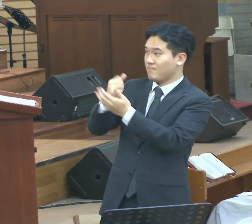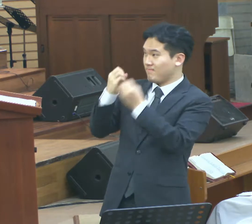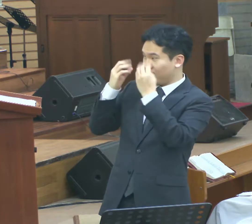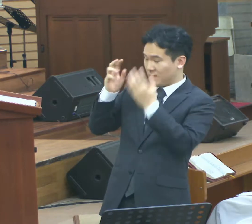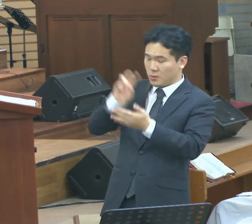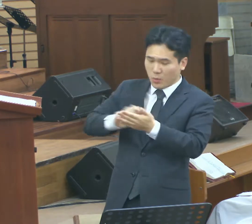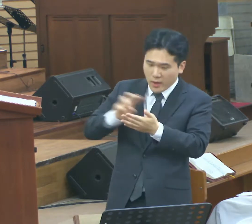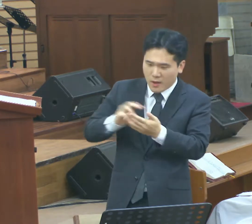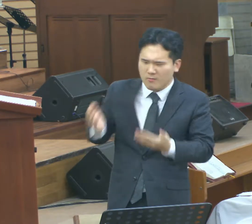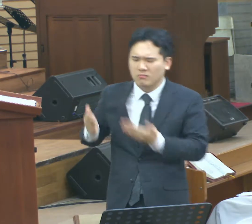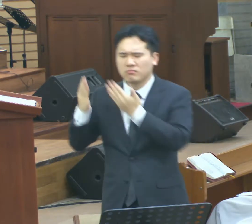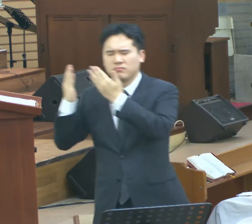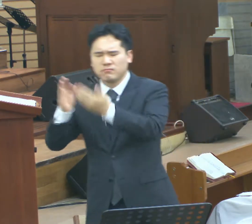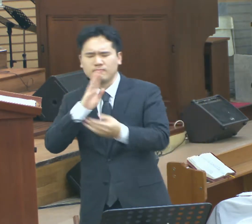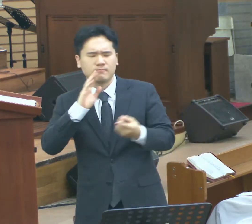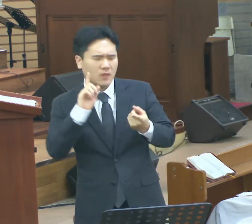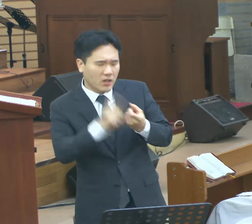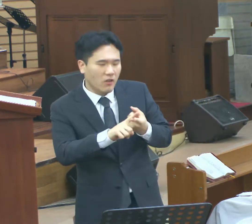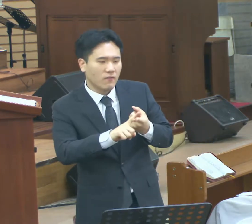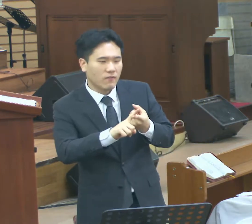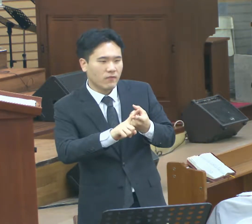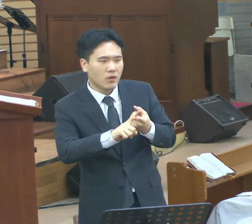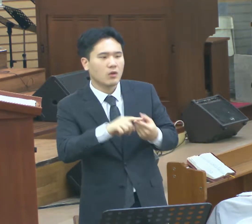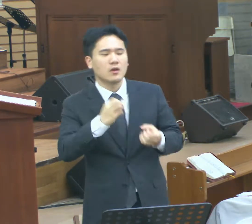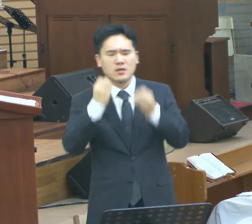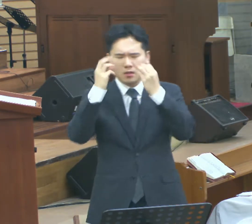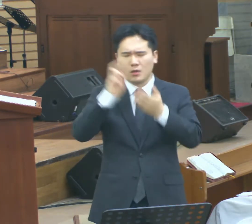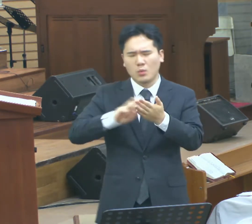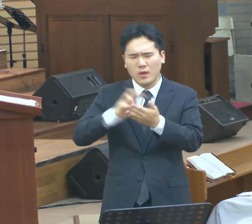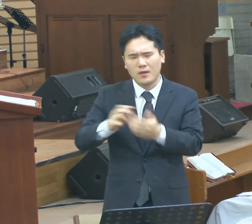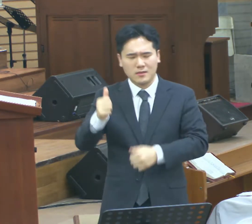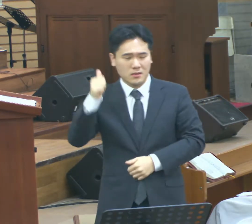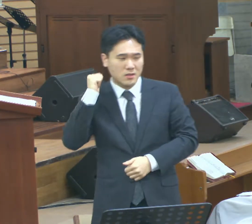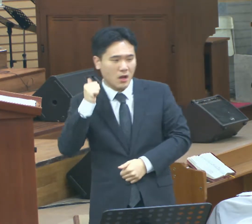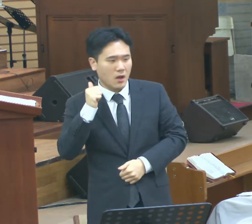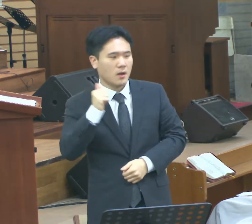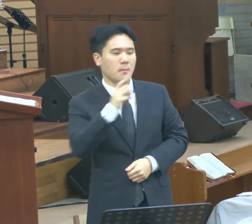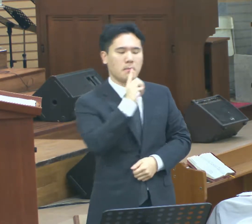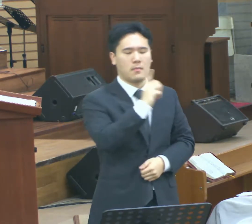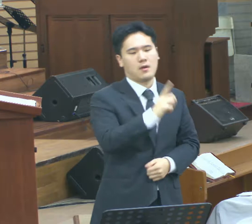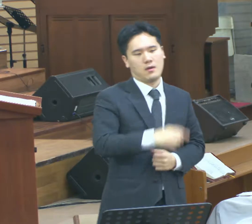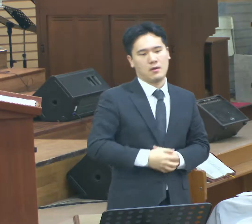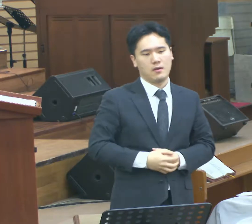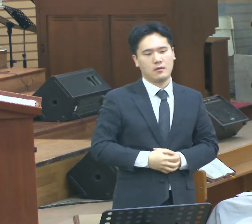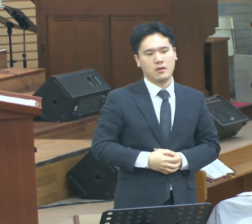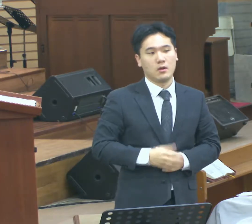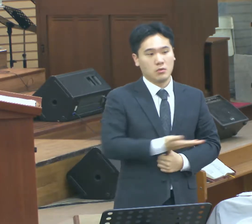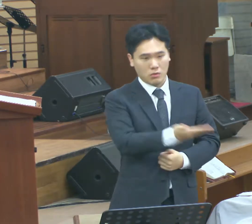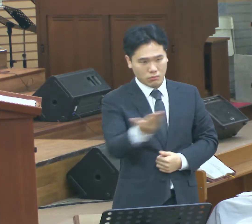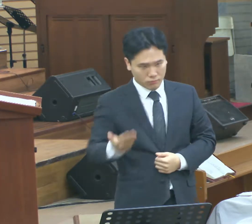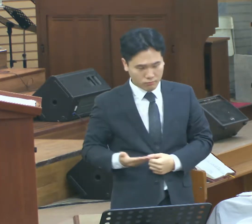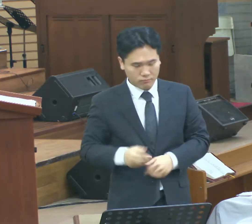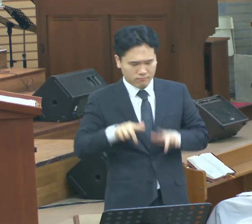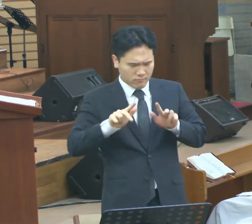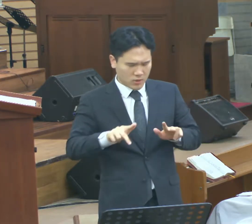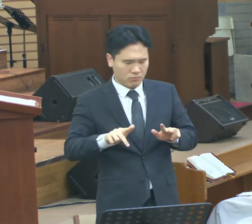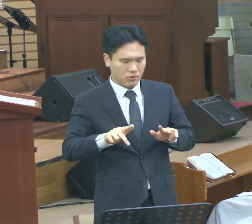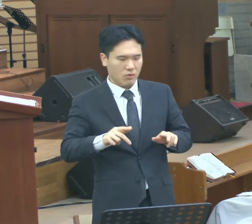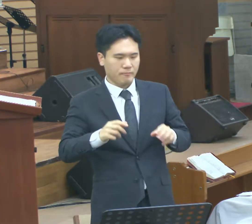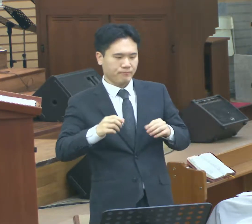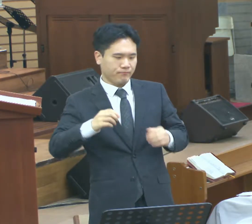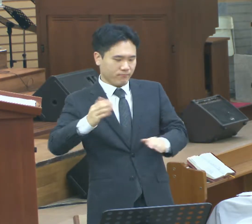성도 여러분, 12월을 보내고 있습니다. 1월 1일부터 잘하려고 하지 마세요. 지금부터 그냥 새롭게 나가세요.